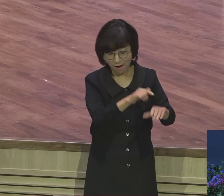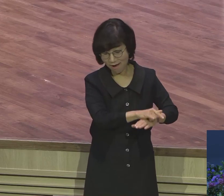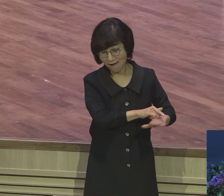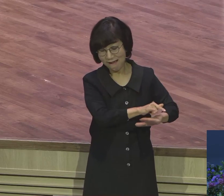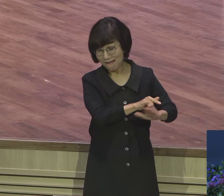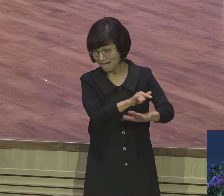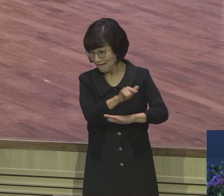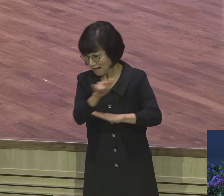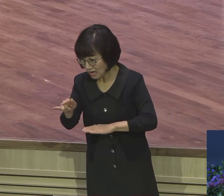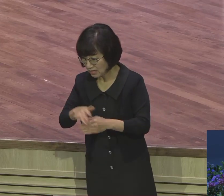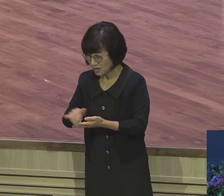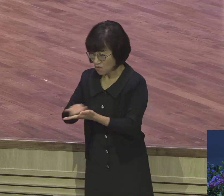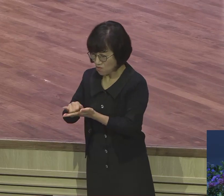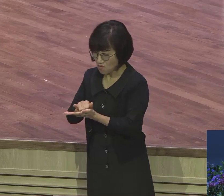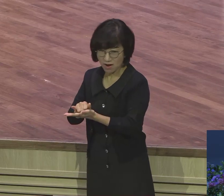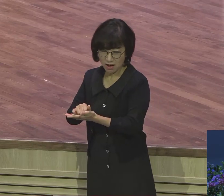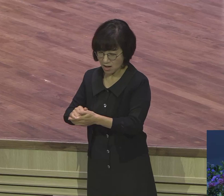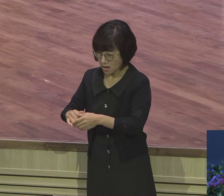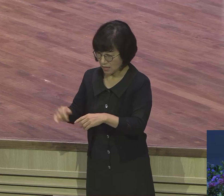그거 싸우지.